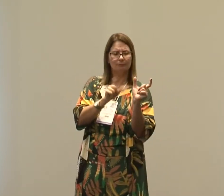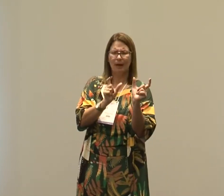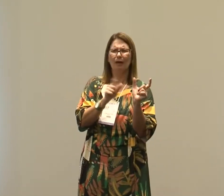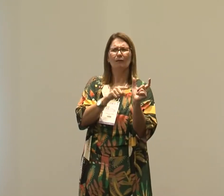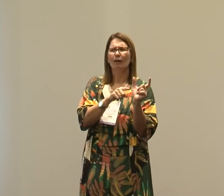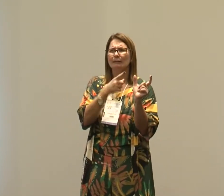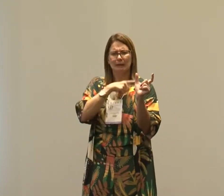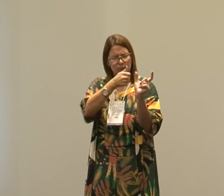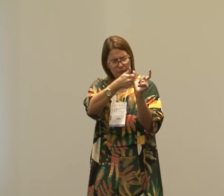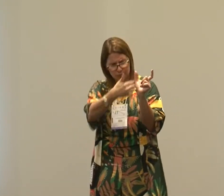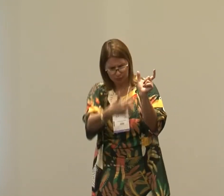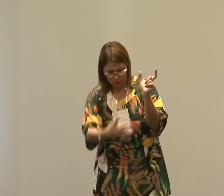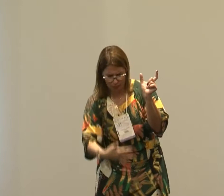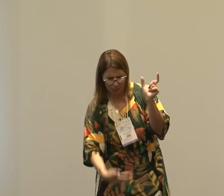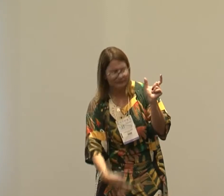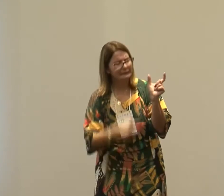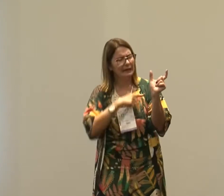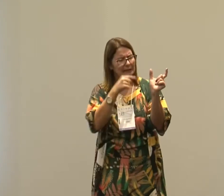garra.